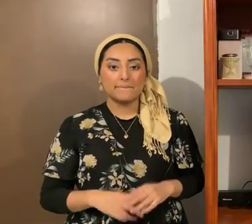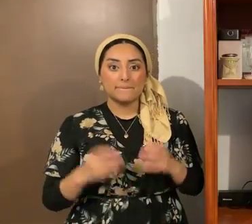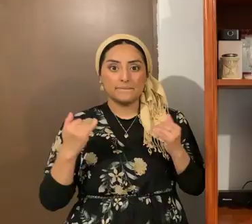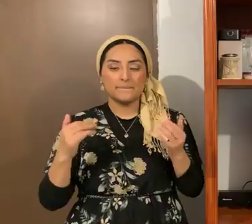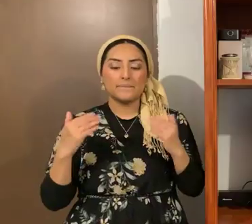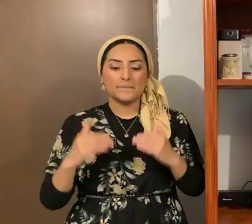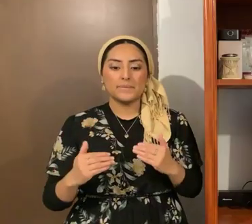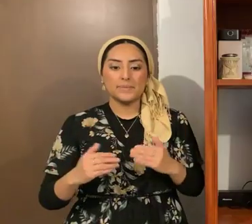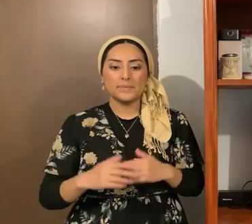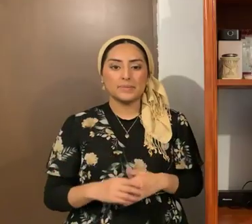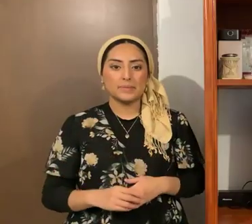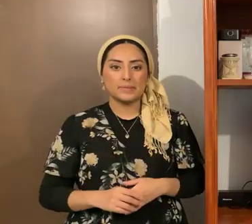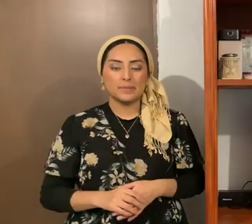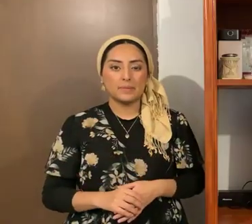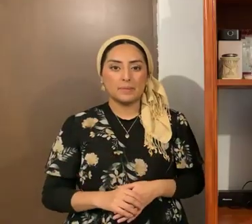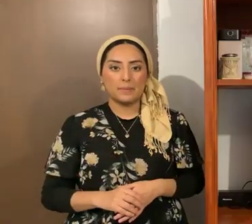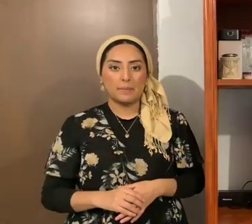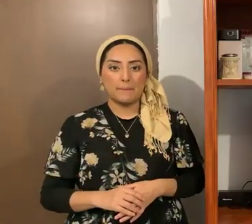Ahora,